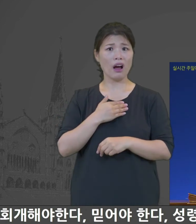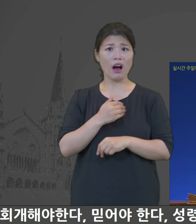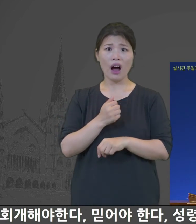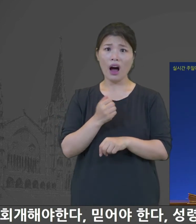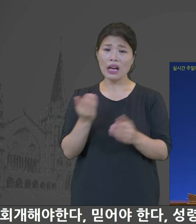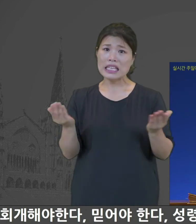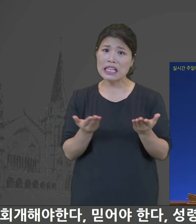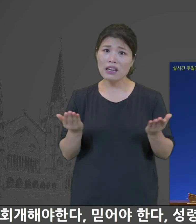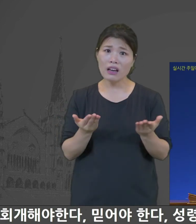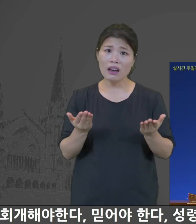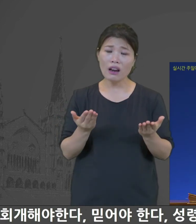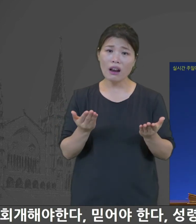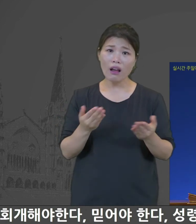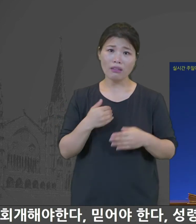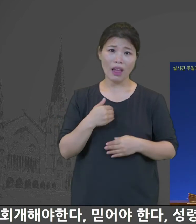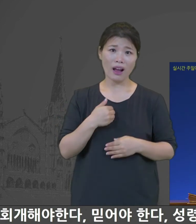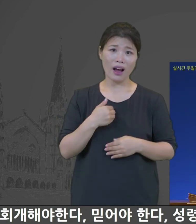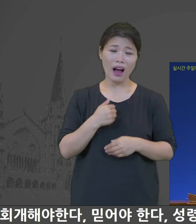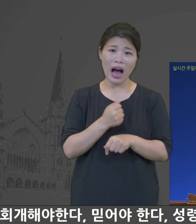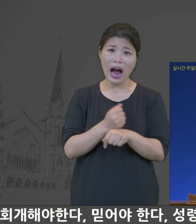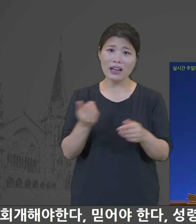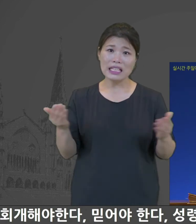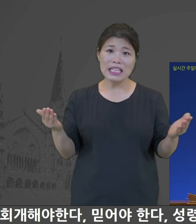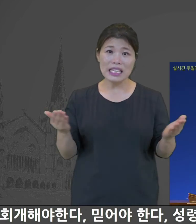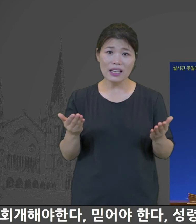전혀, 내가 할 일이